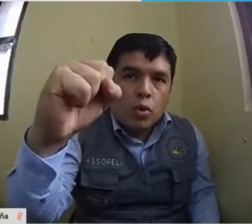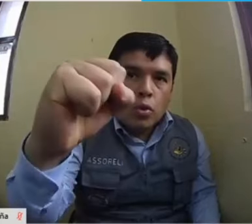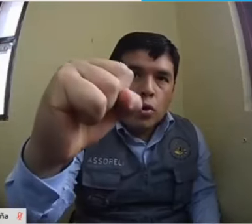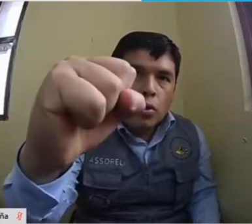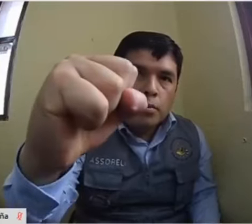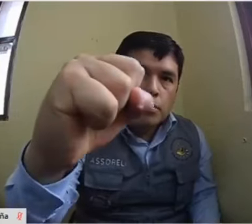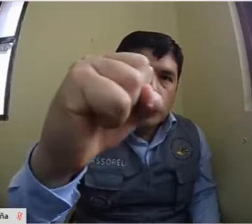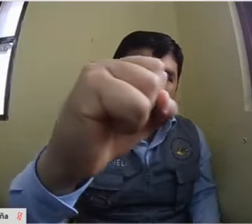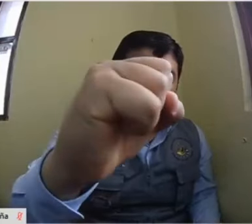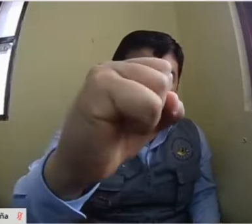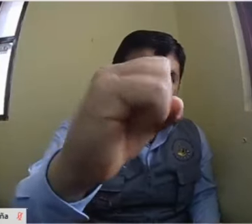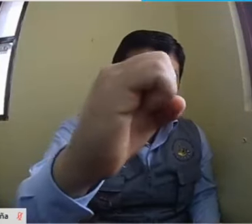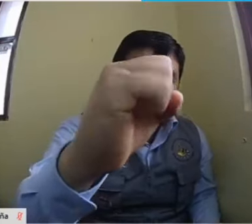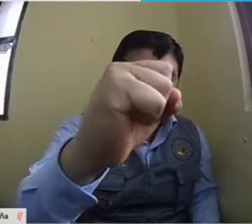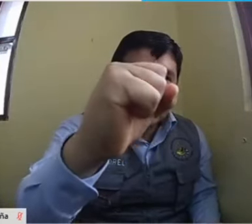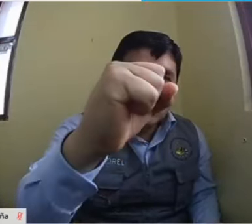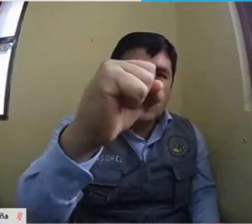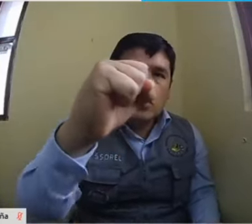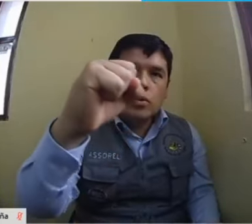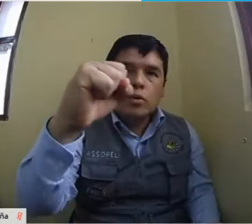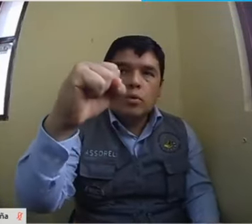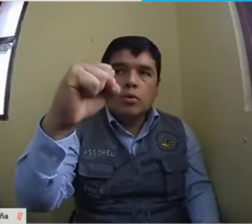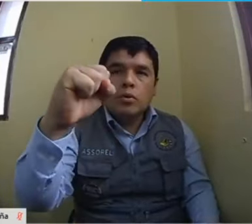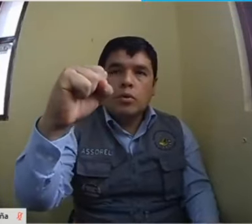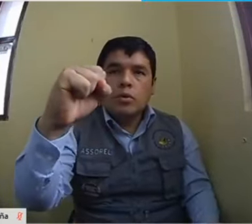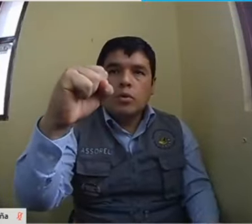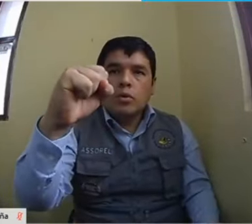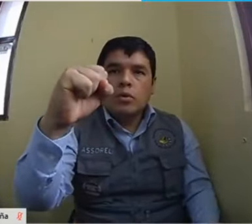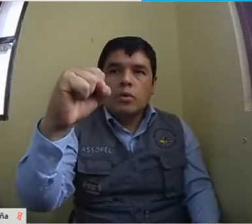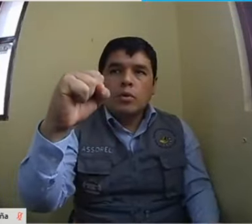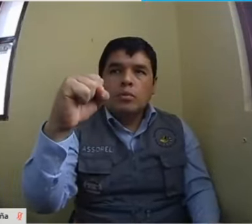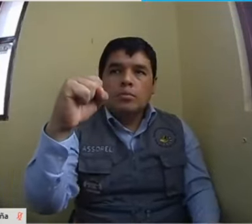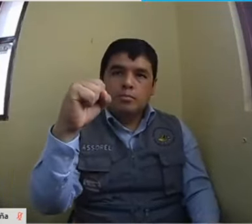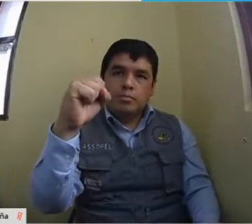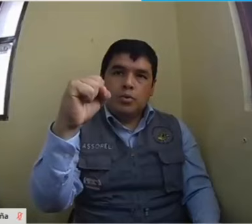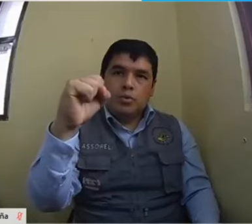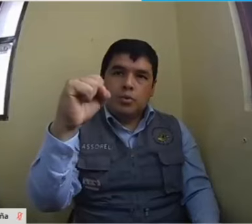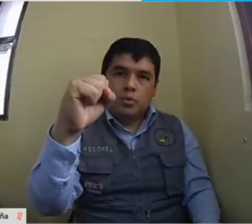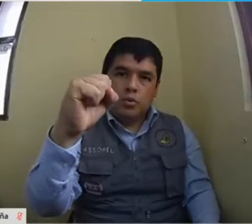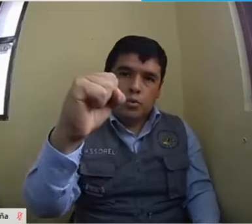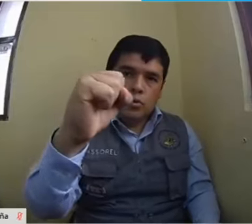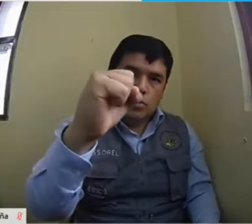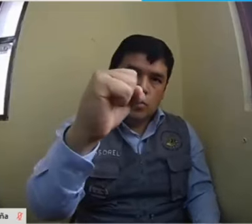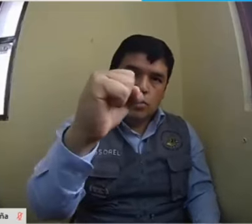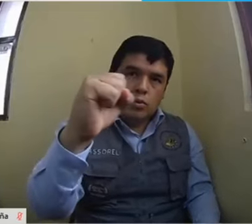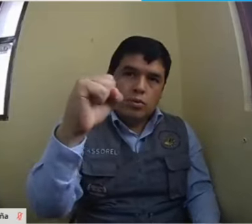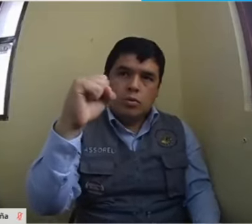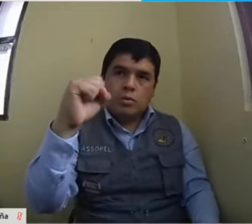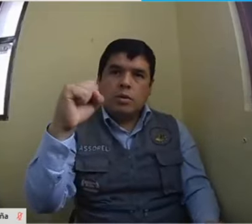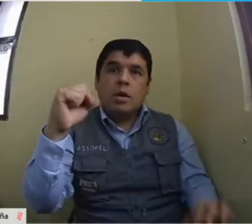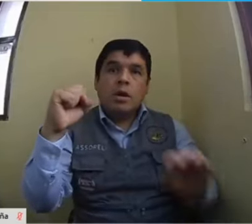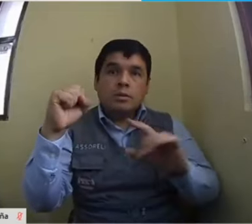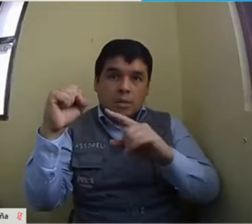Todo el puño, aquí cerramos el puño. ¿Recuerdan? La A era con el pulgar afuera, aquí es todo el puño.